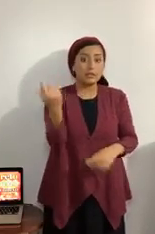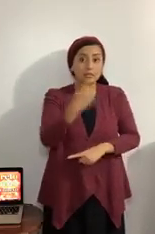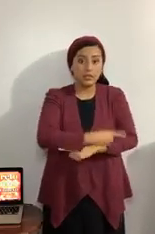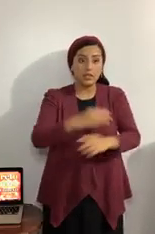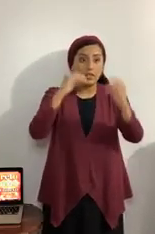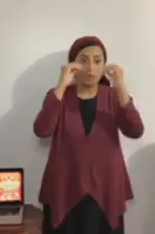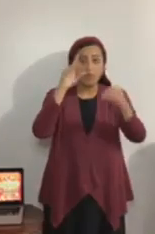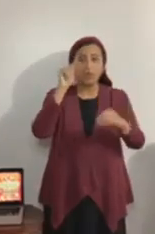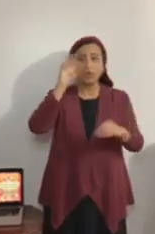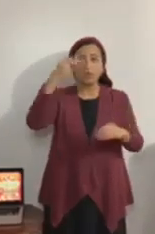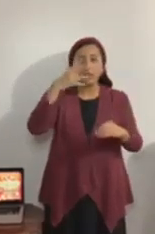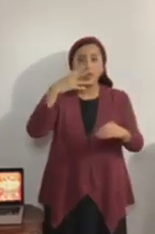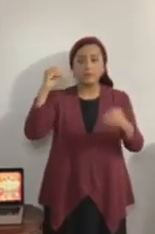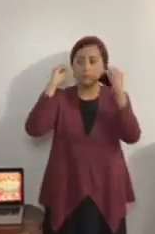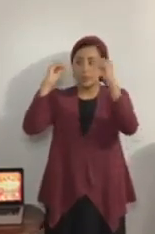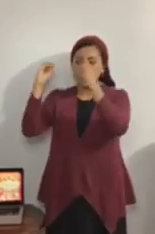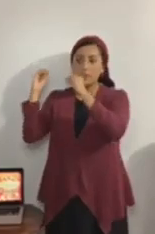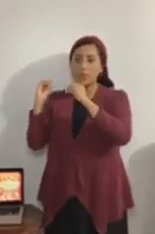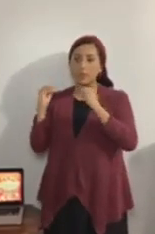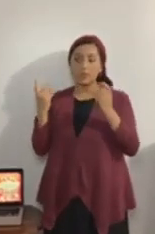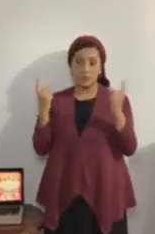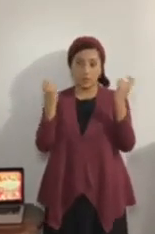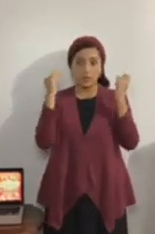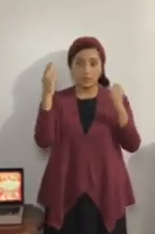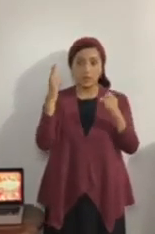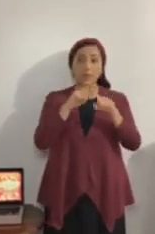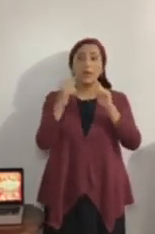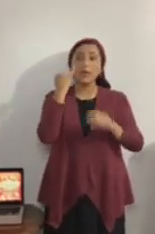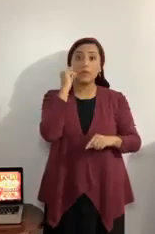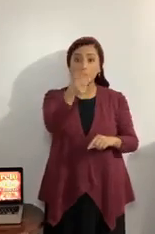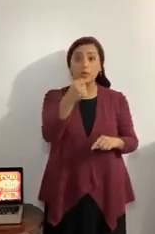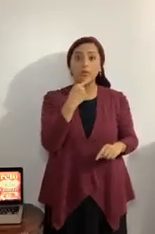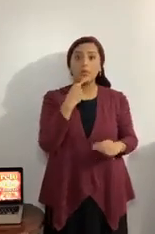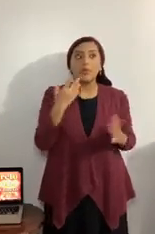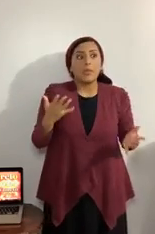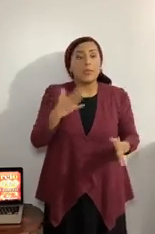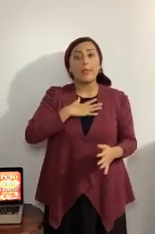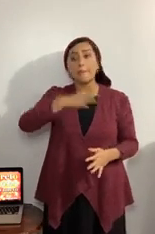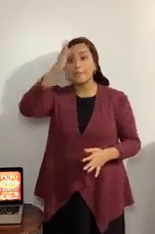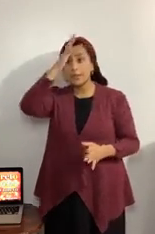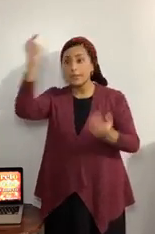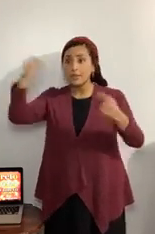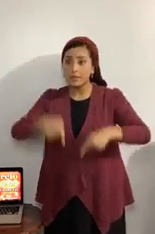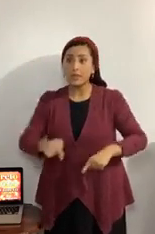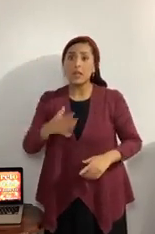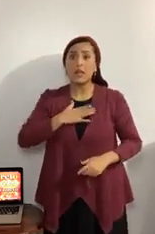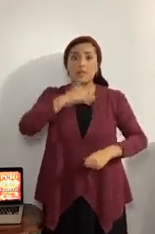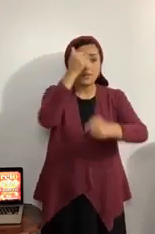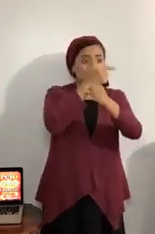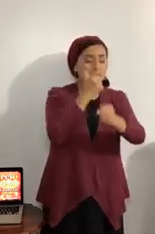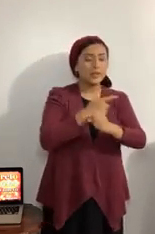trabajar. Aleluya. Pero si tú dices, es que viene mi papá, es que vienen mis hermanos, es que, ¿cómo?